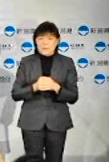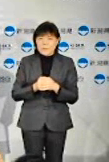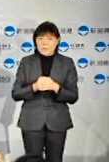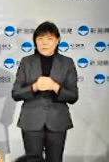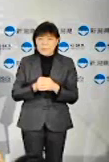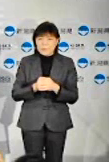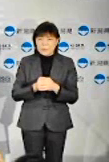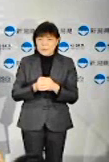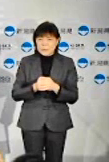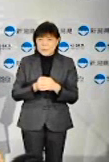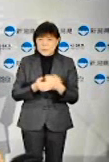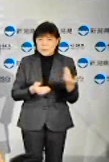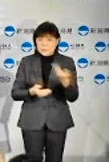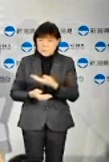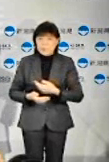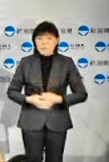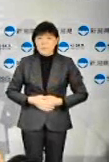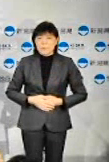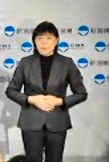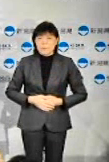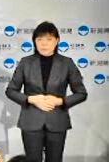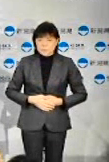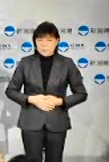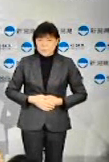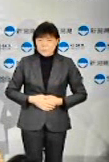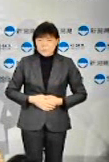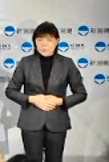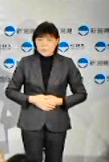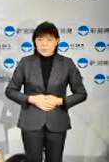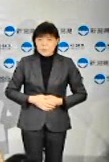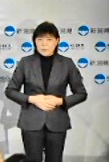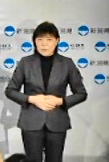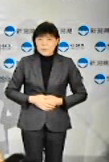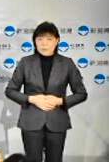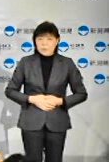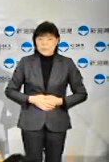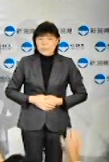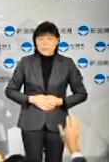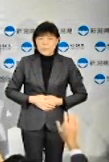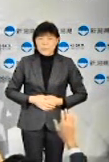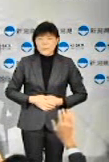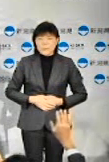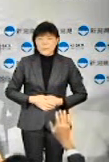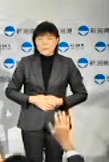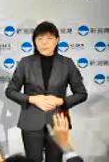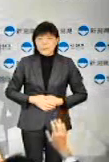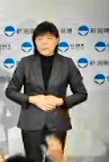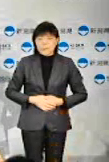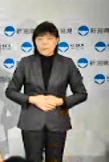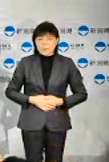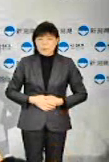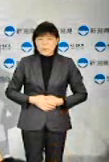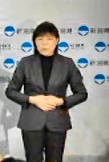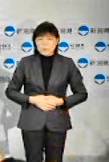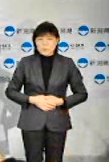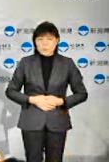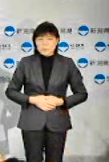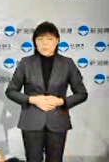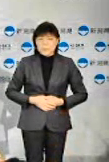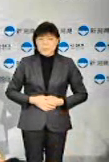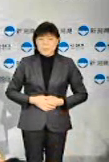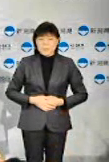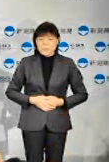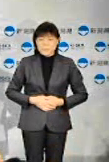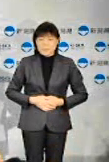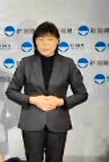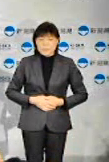ですか、 そうそうそうそう、 それも一つということですか、わかりました、ありがとうございます、 はい、 新潟日報の甘